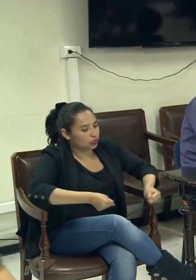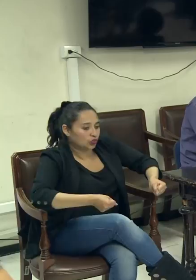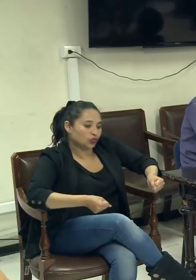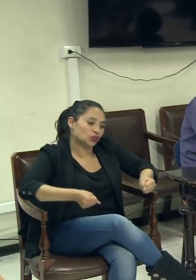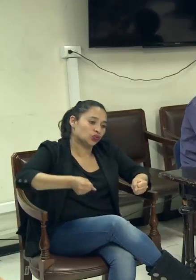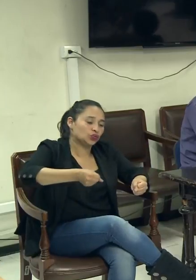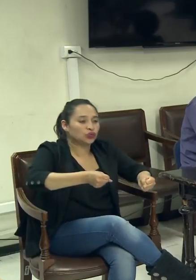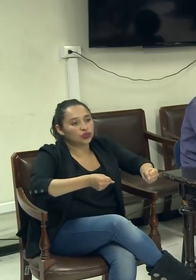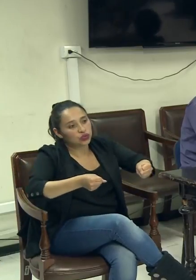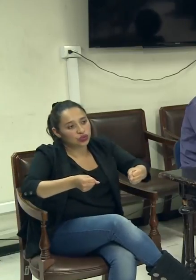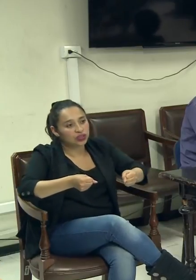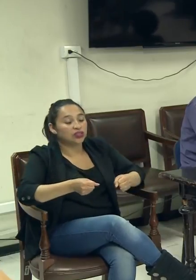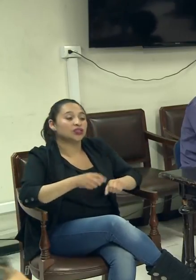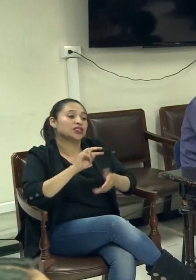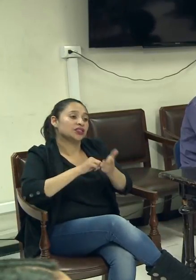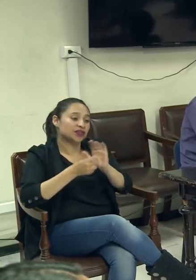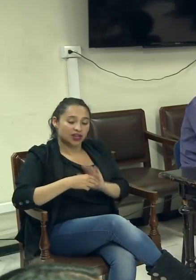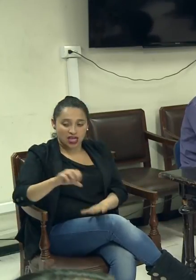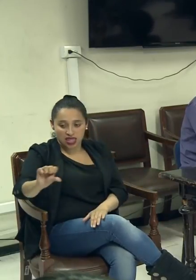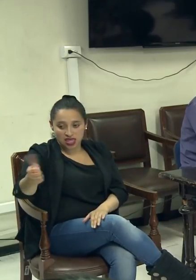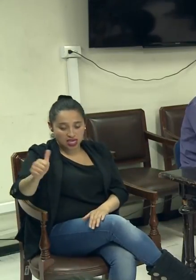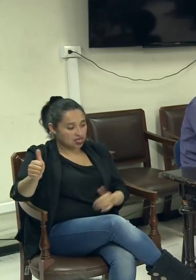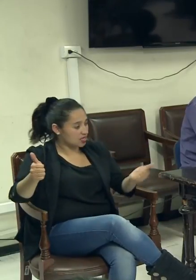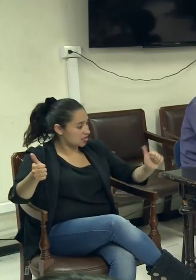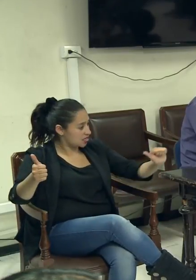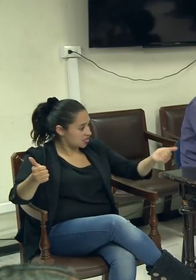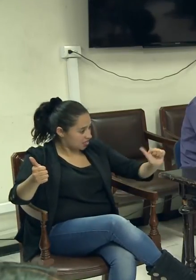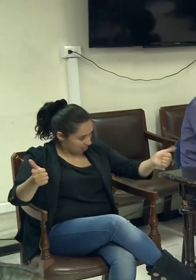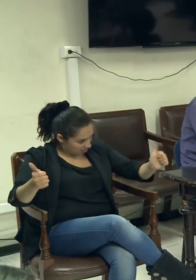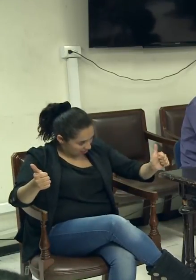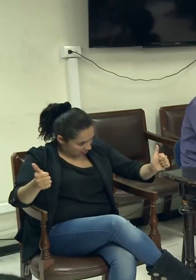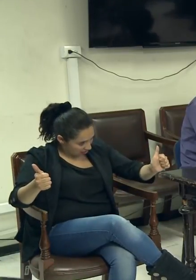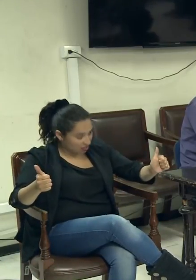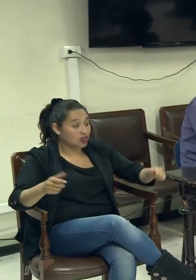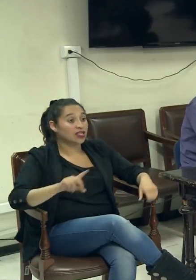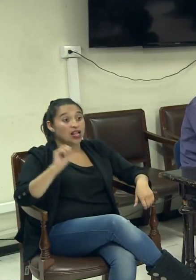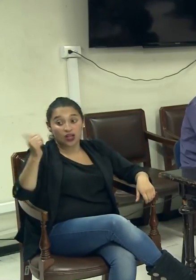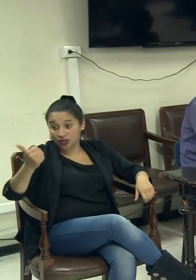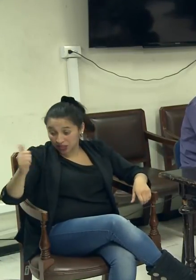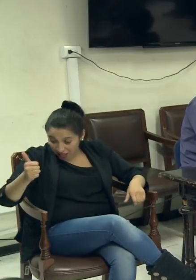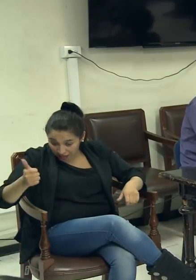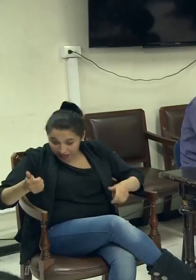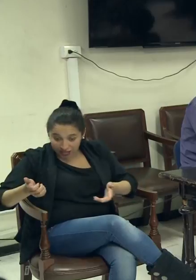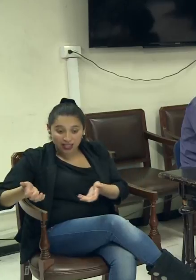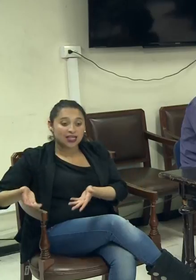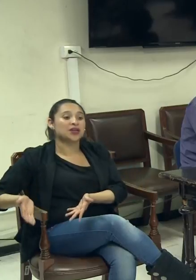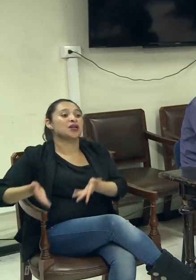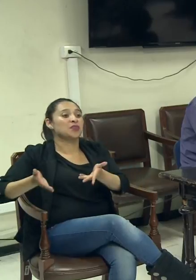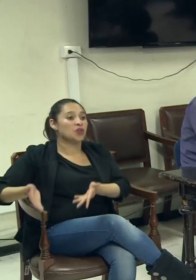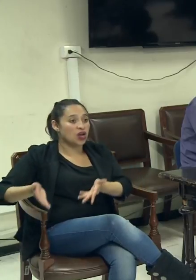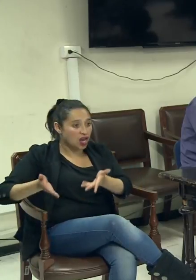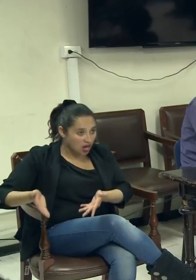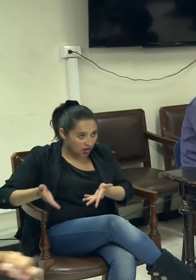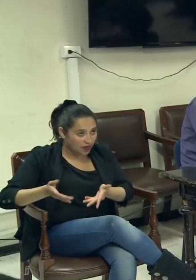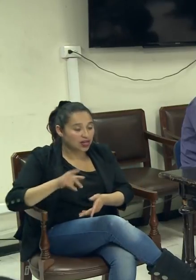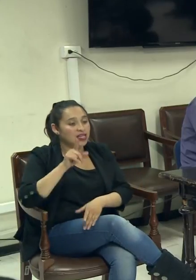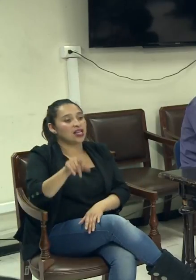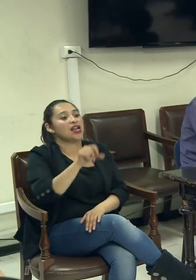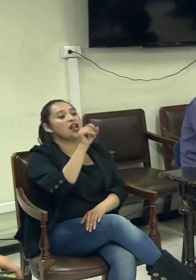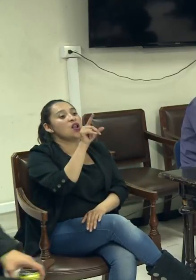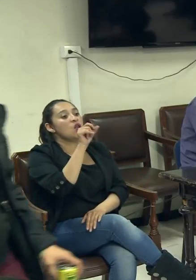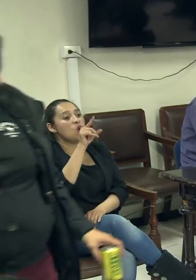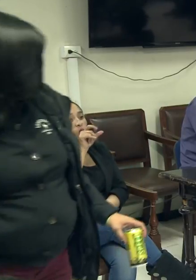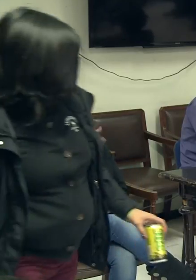Es decir, los otros 10 de cada equipo empujaban la silla de rueda. Y él era el 11º de su equipo